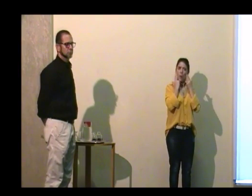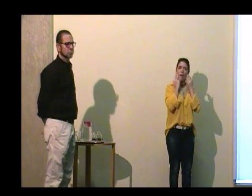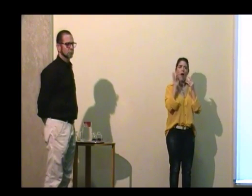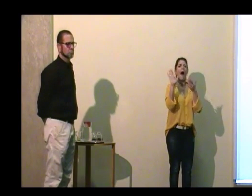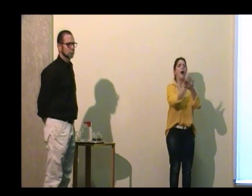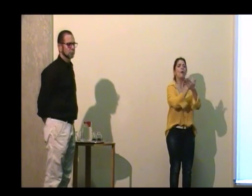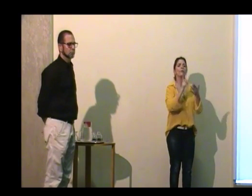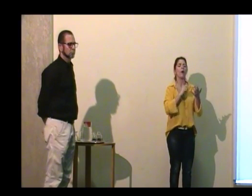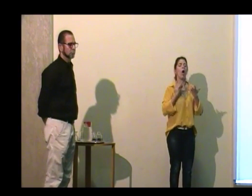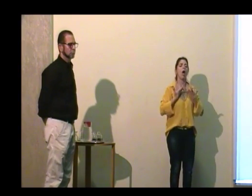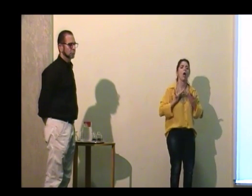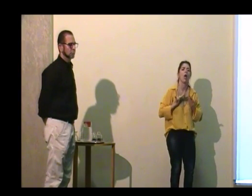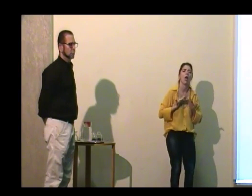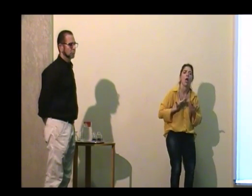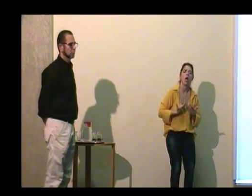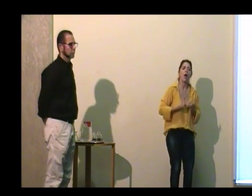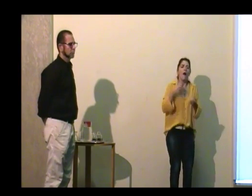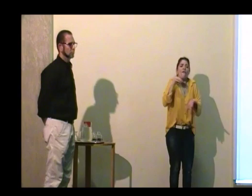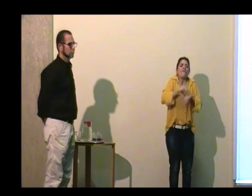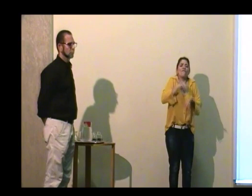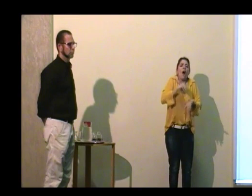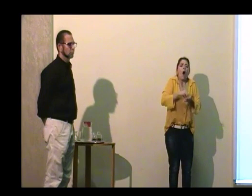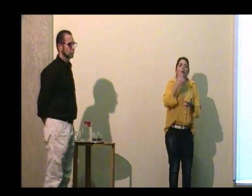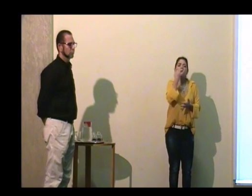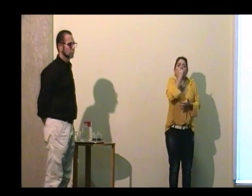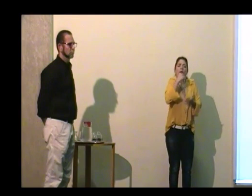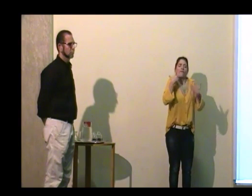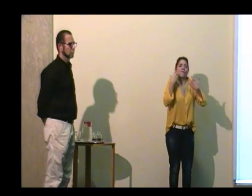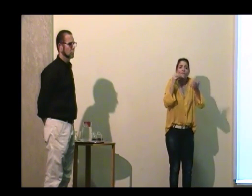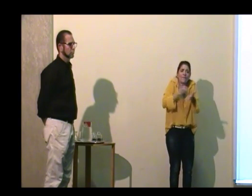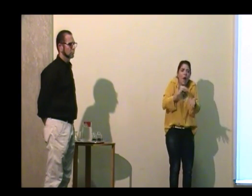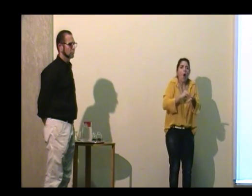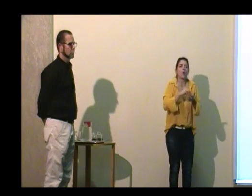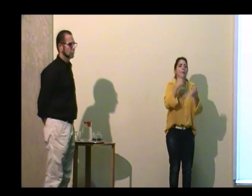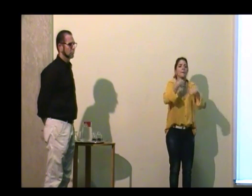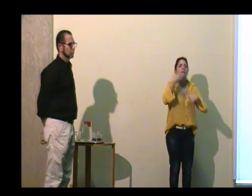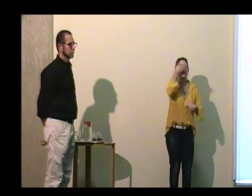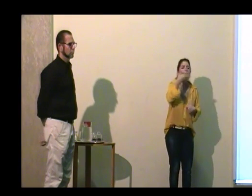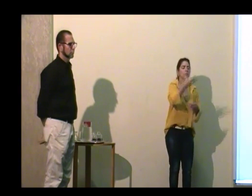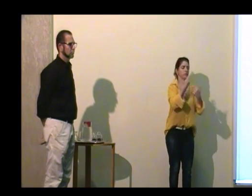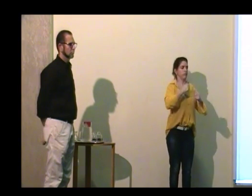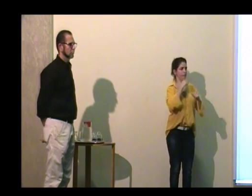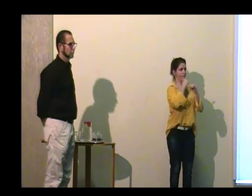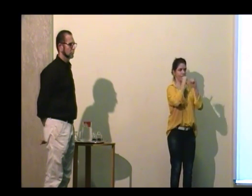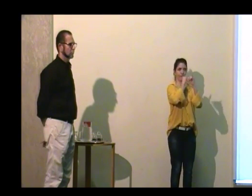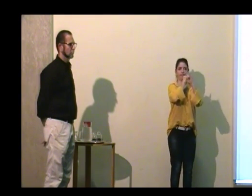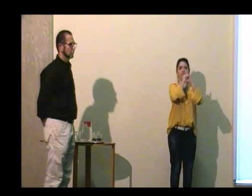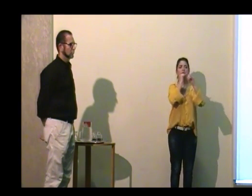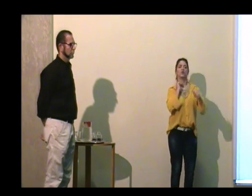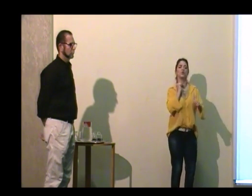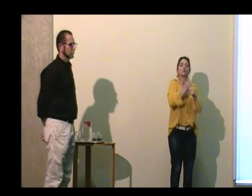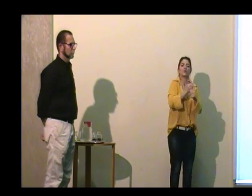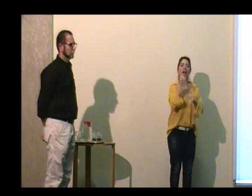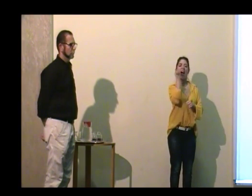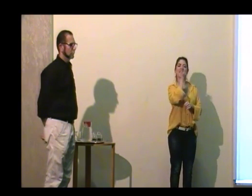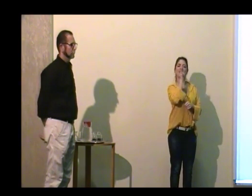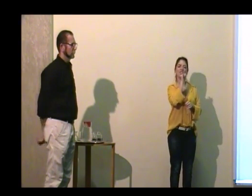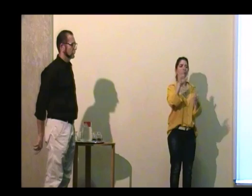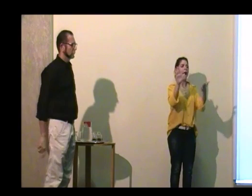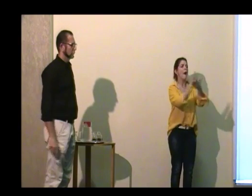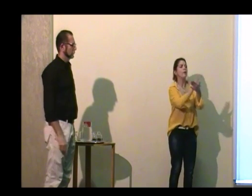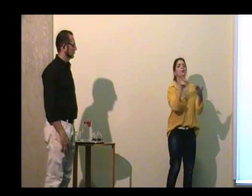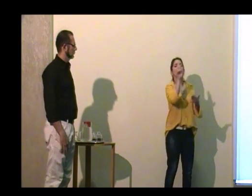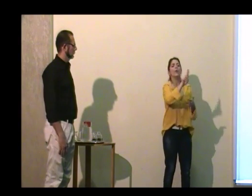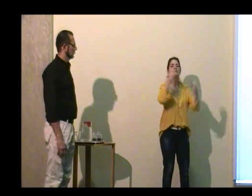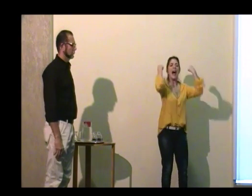em repouso normal, descanso, a gente não sente, mas depois de ter feito muito exercício, as nossas